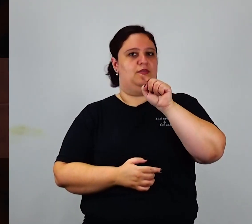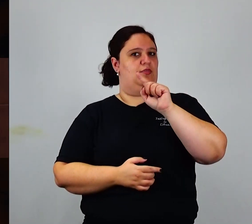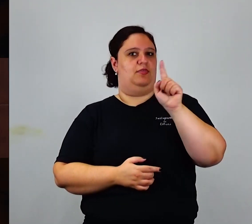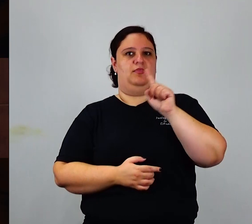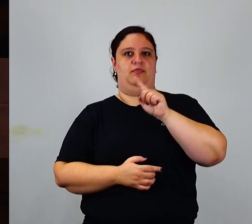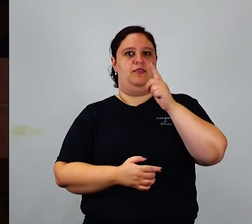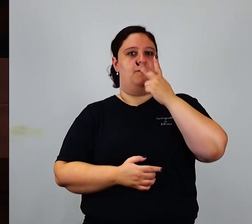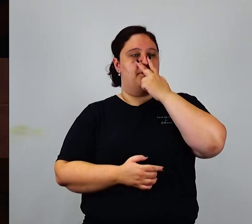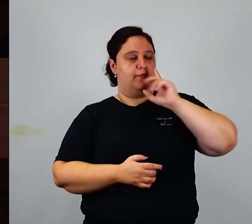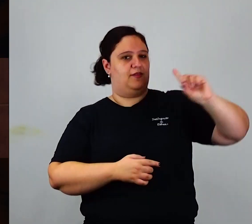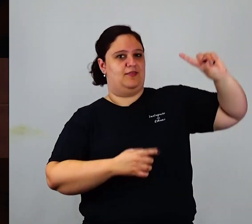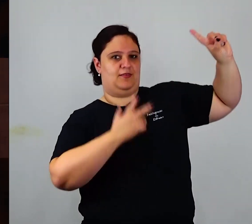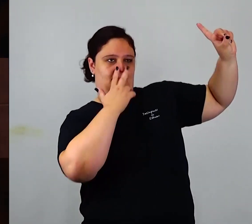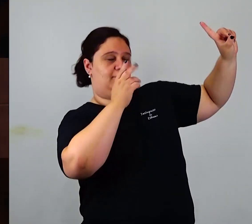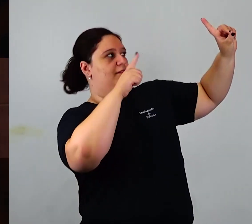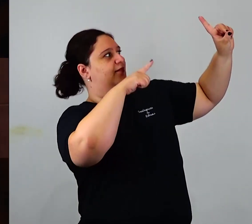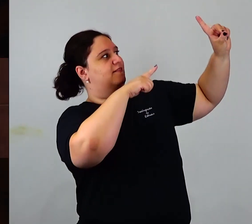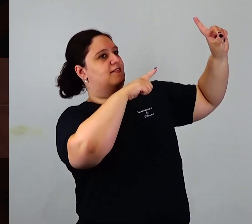que criou você?